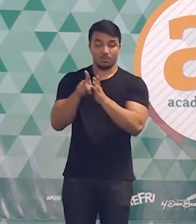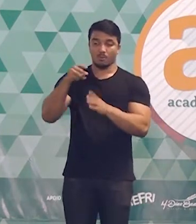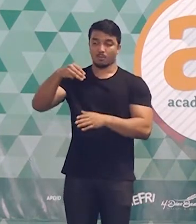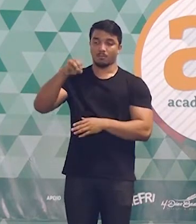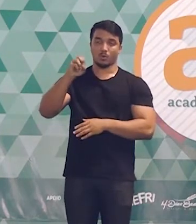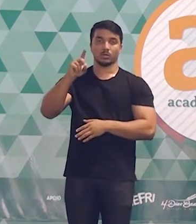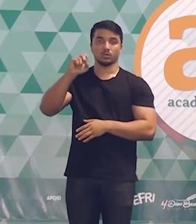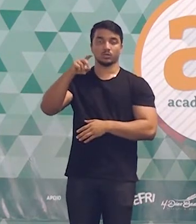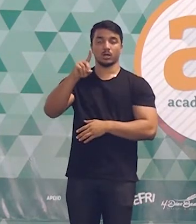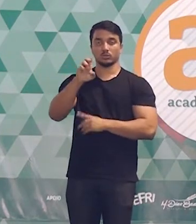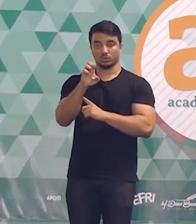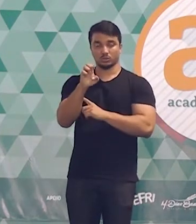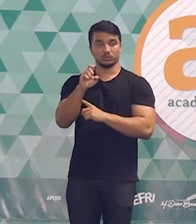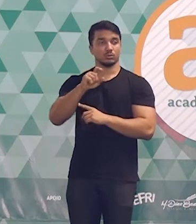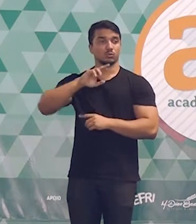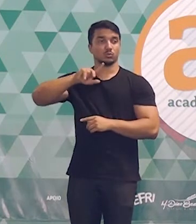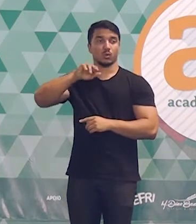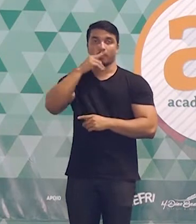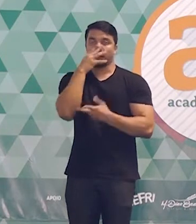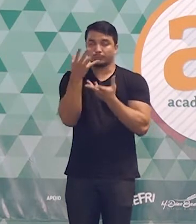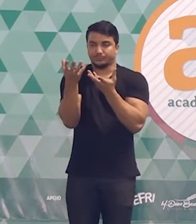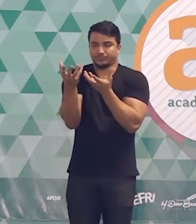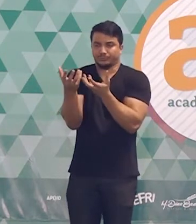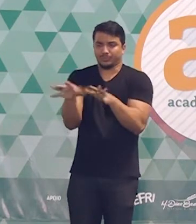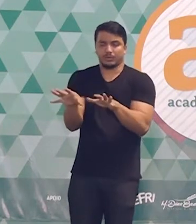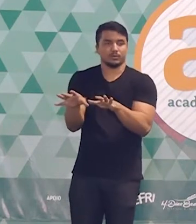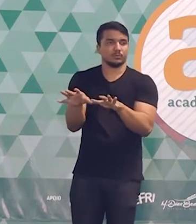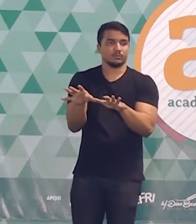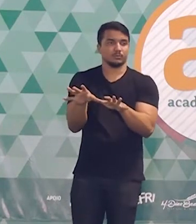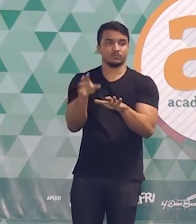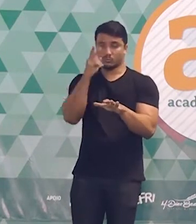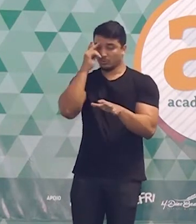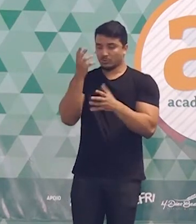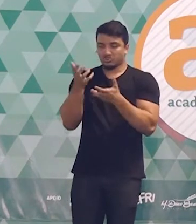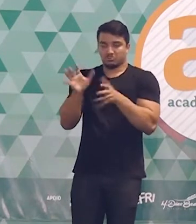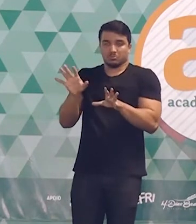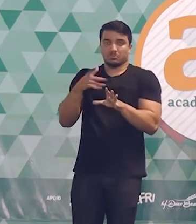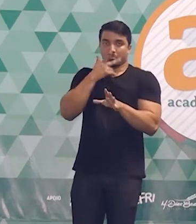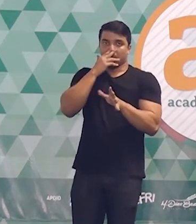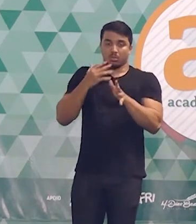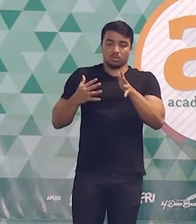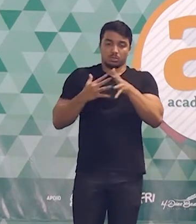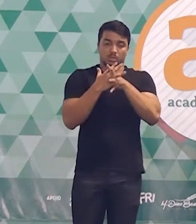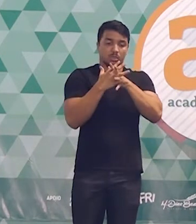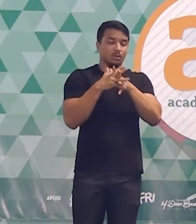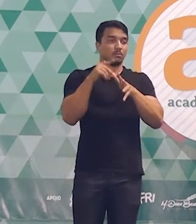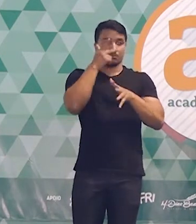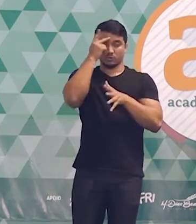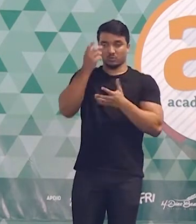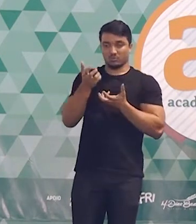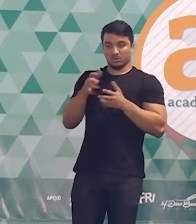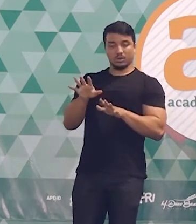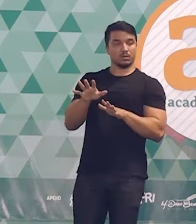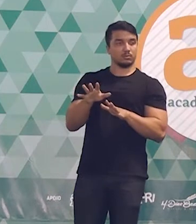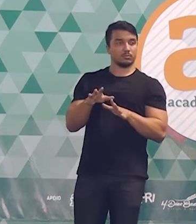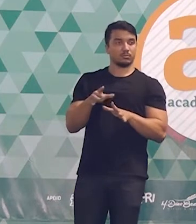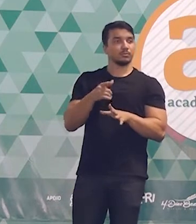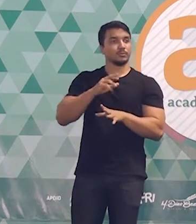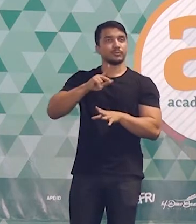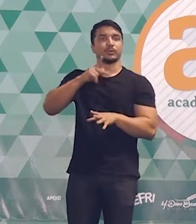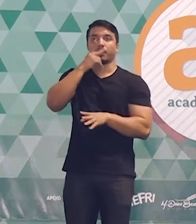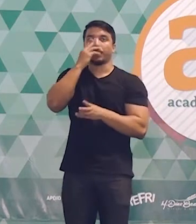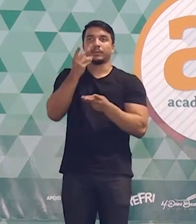modernidade não é bem recebido. Tudo aquilo que rompe a normalidade não é